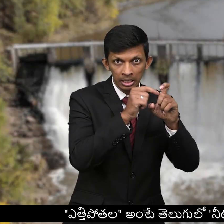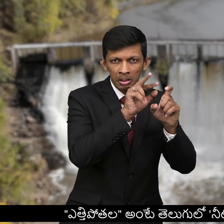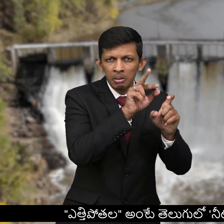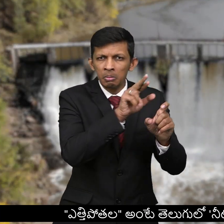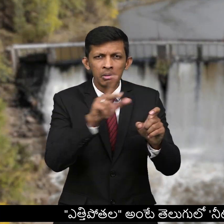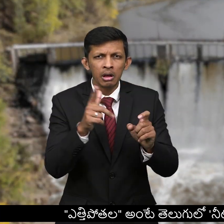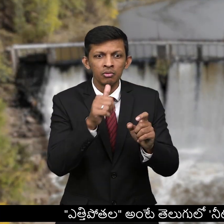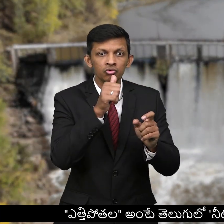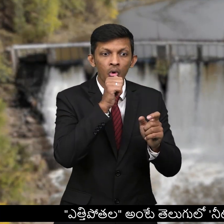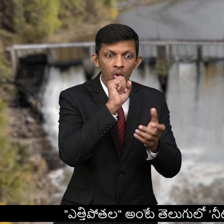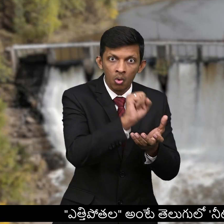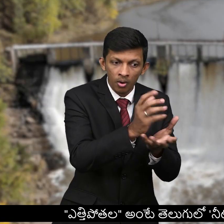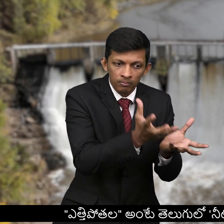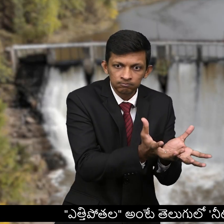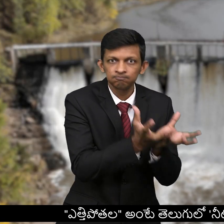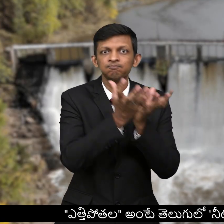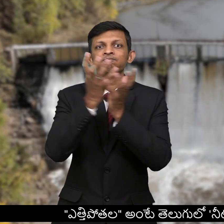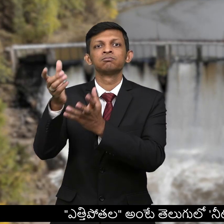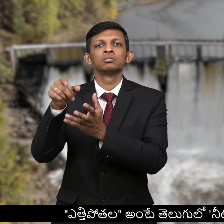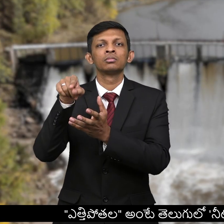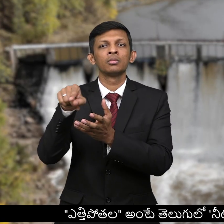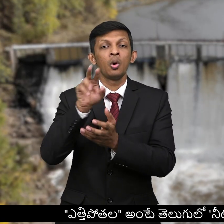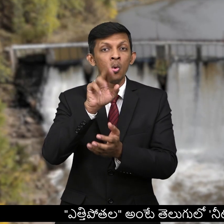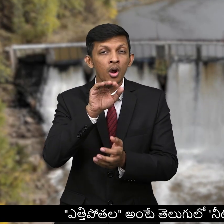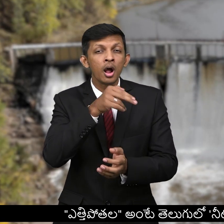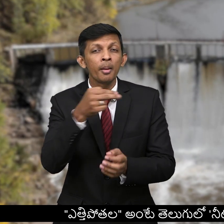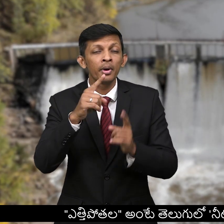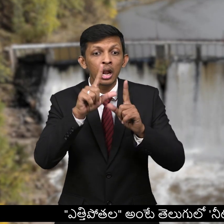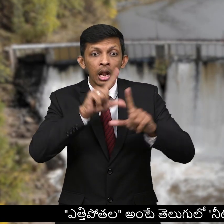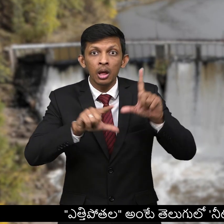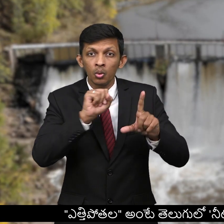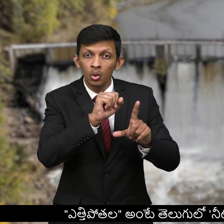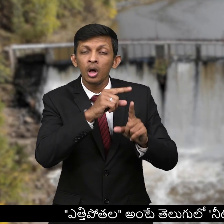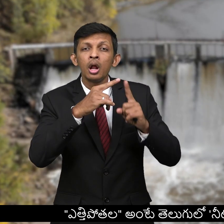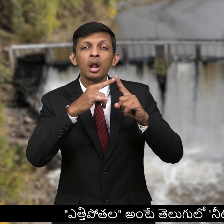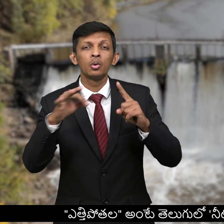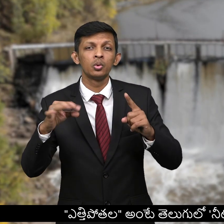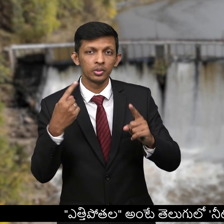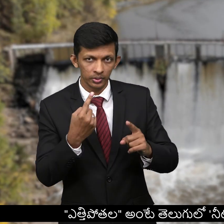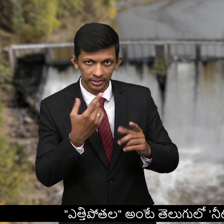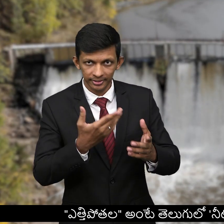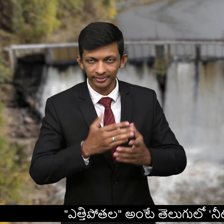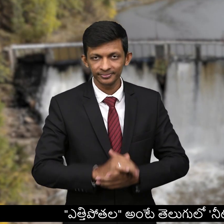ఎత్తిపోతల అంటే తెలుగులో నీటిని ఎత్తడం మరియు పోయడం అని అర్థం.